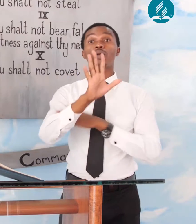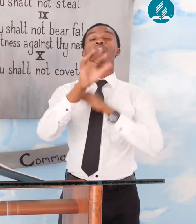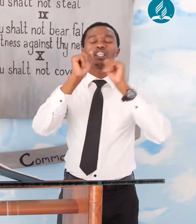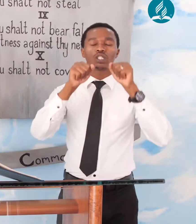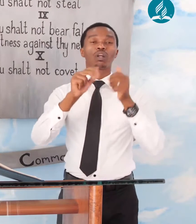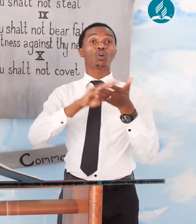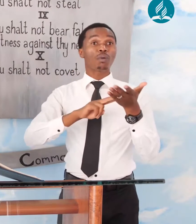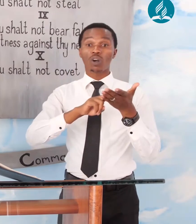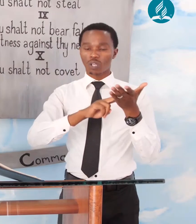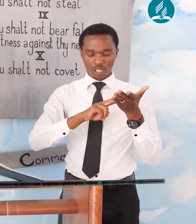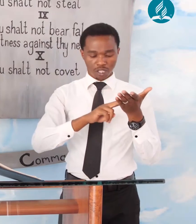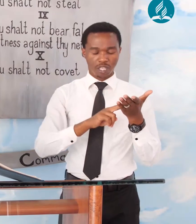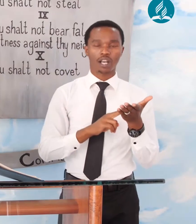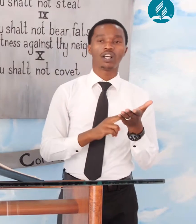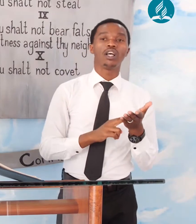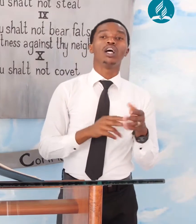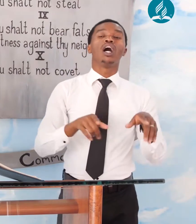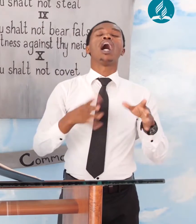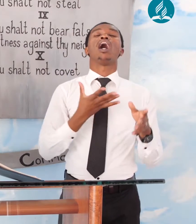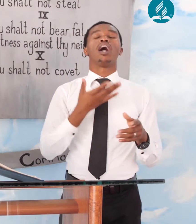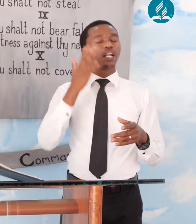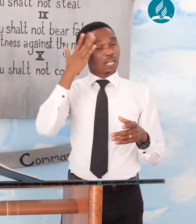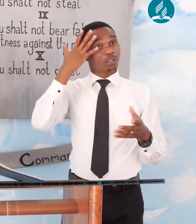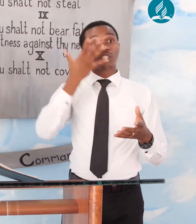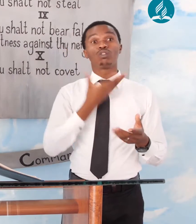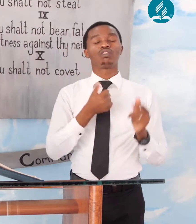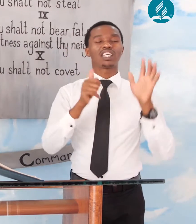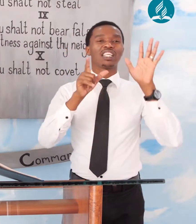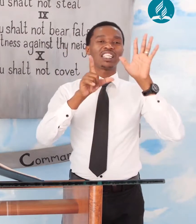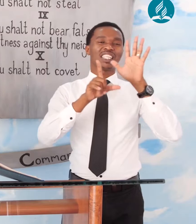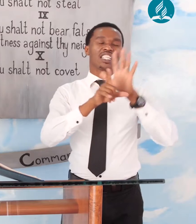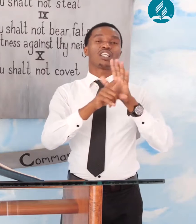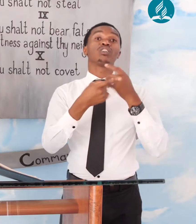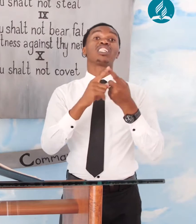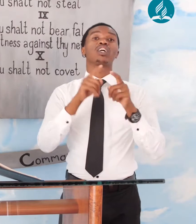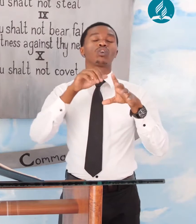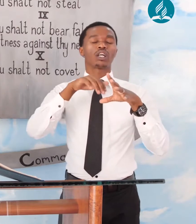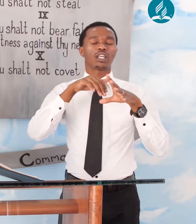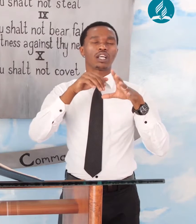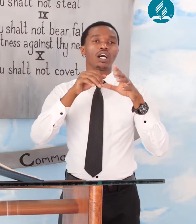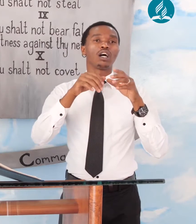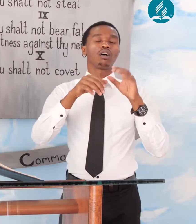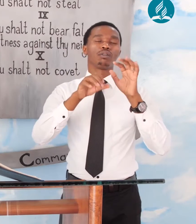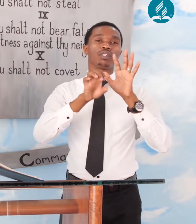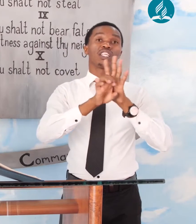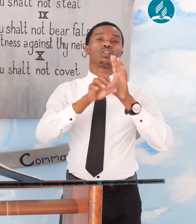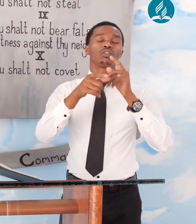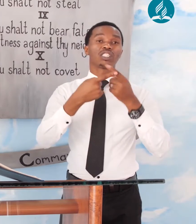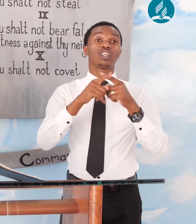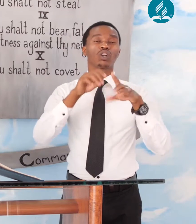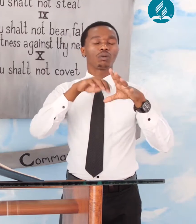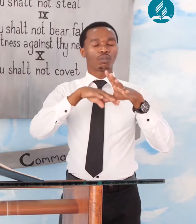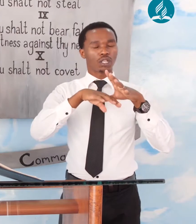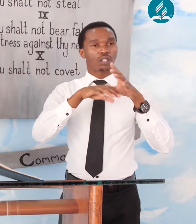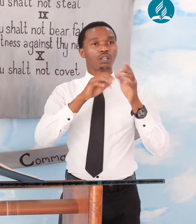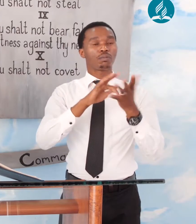ariko ikabakoresha ngira ngo dufite ingero nyinshi muri Bibiliya aho nko mu gitabo cya